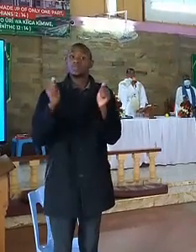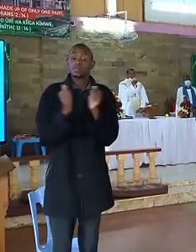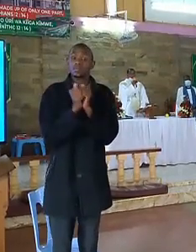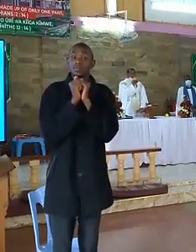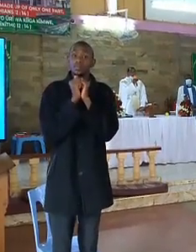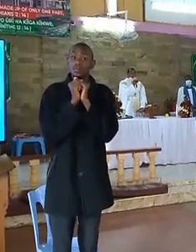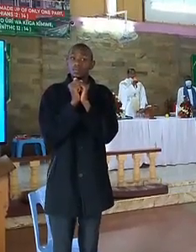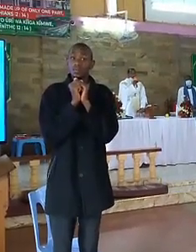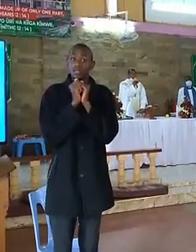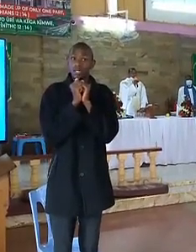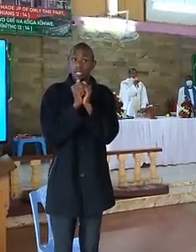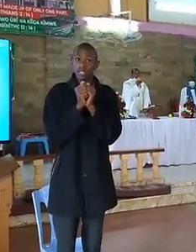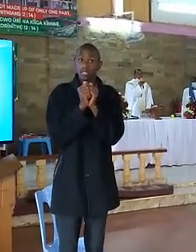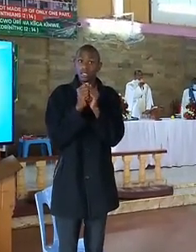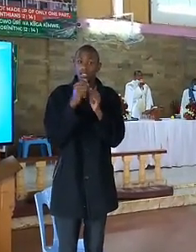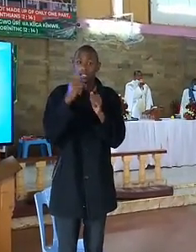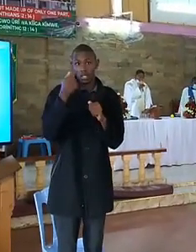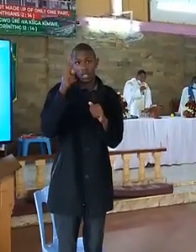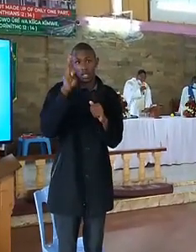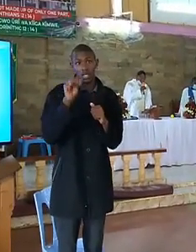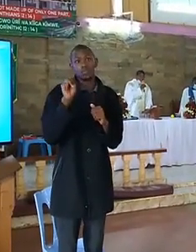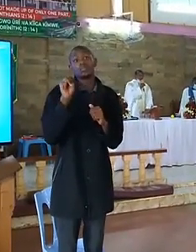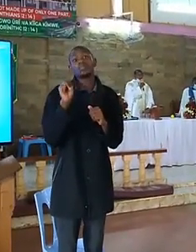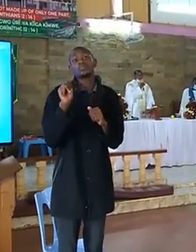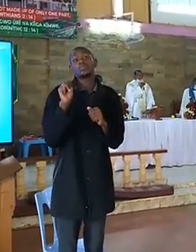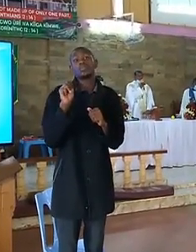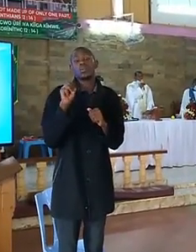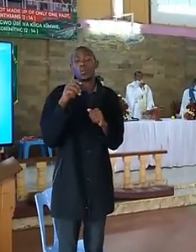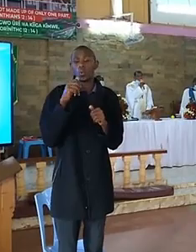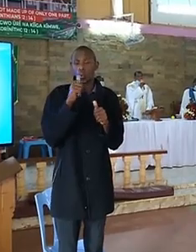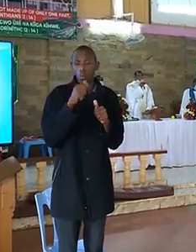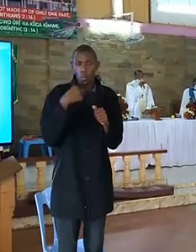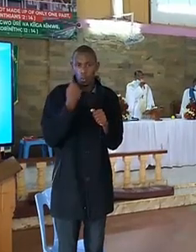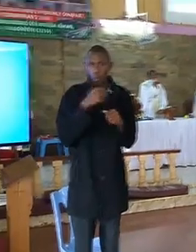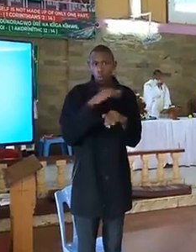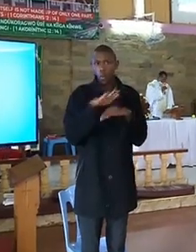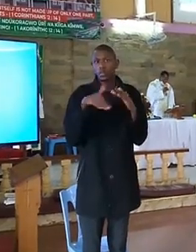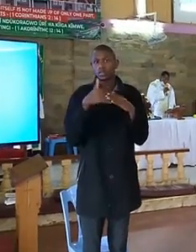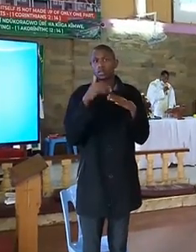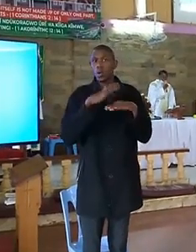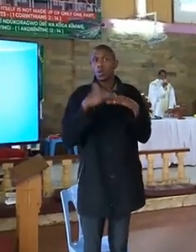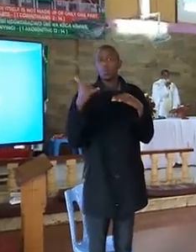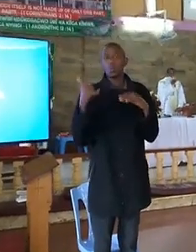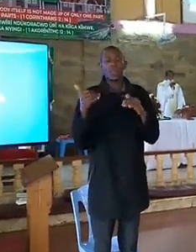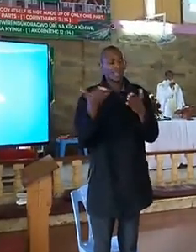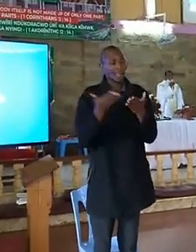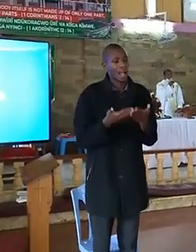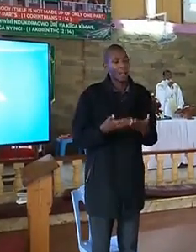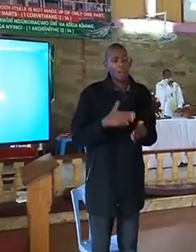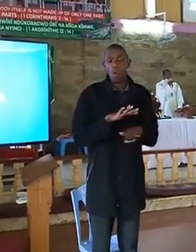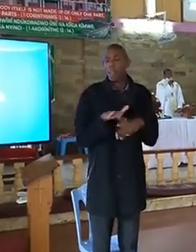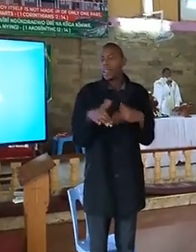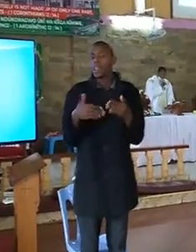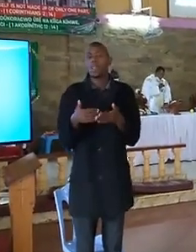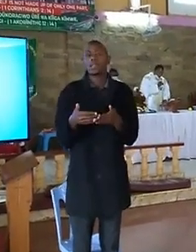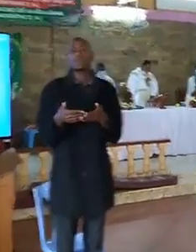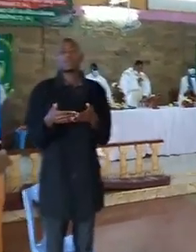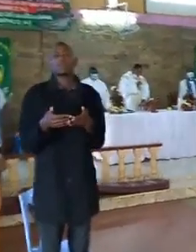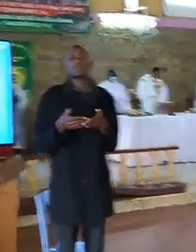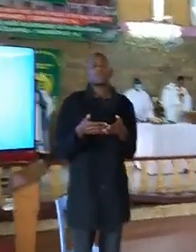icio aria muri theini wa mtandao tafadhali ni tunawakaribisheni nyote theini